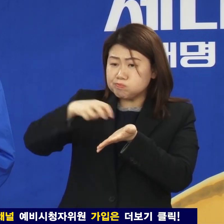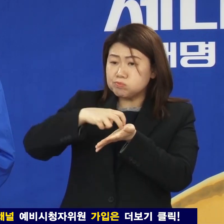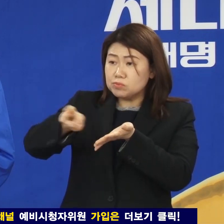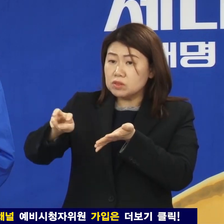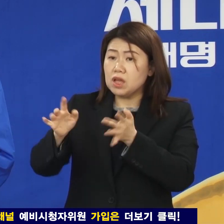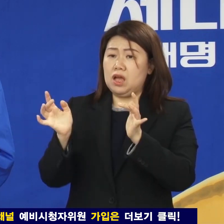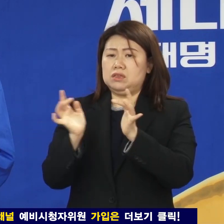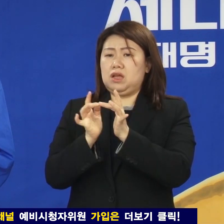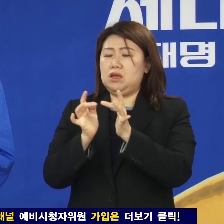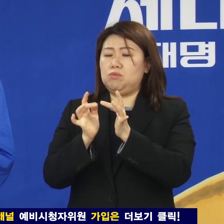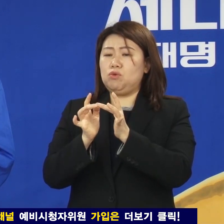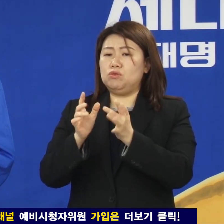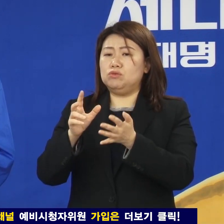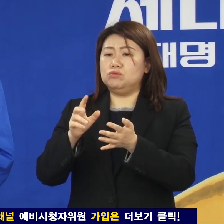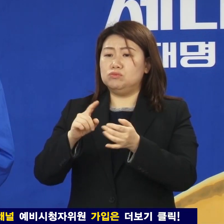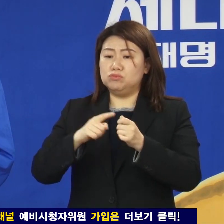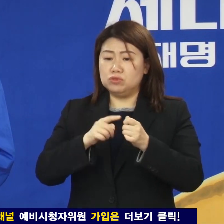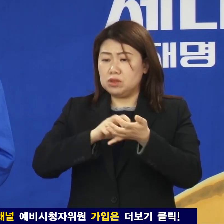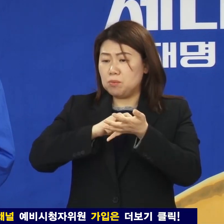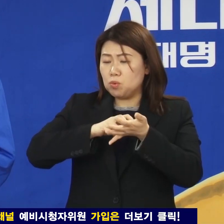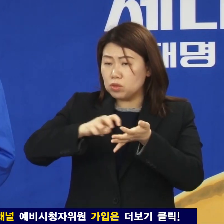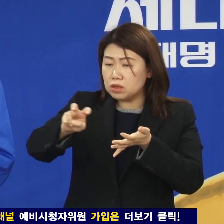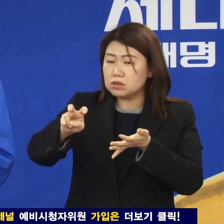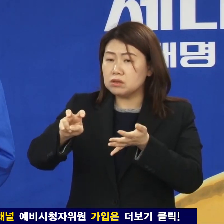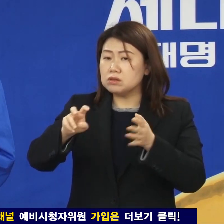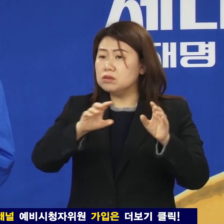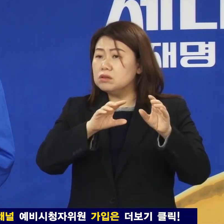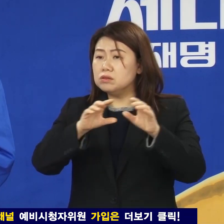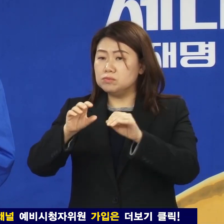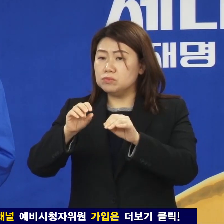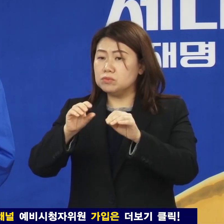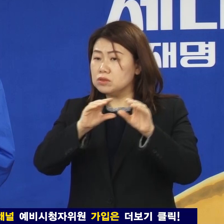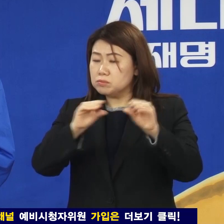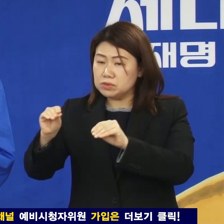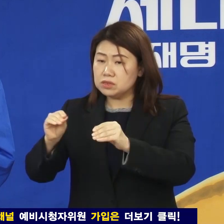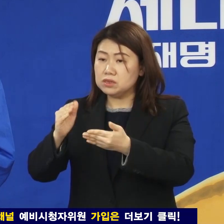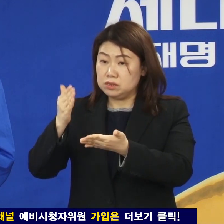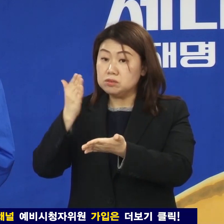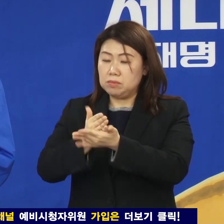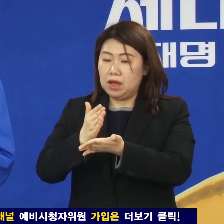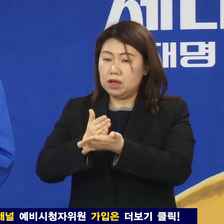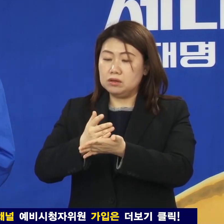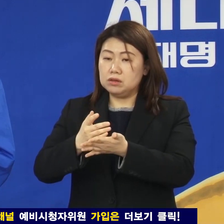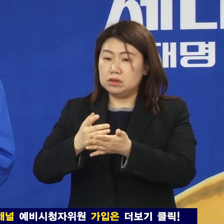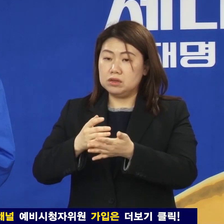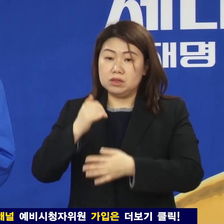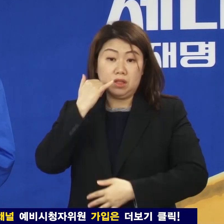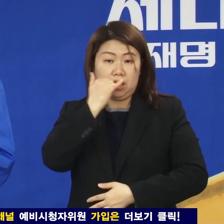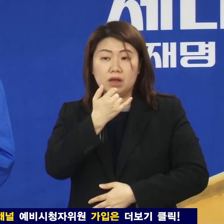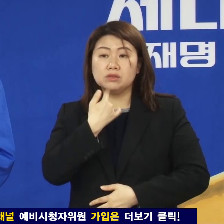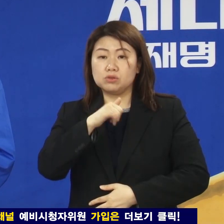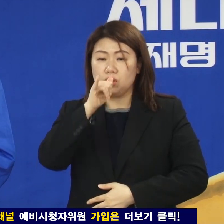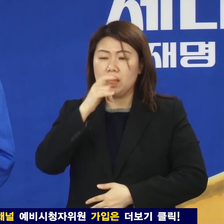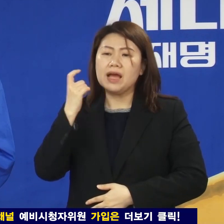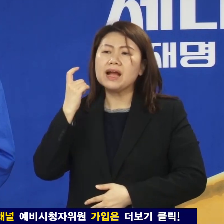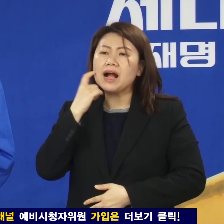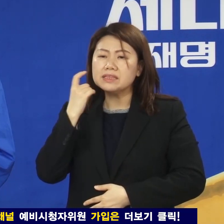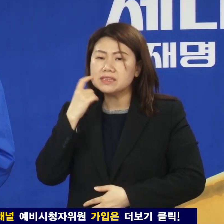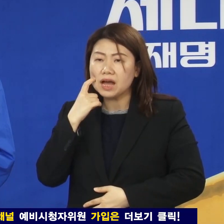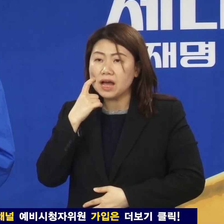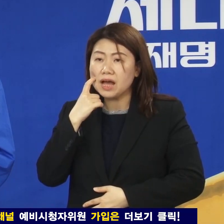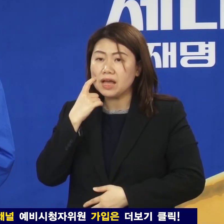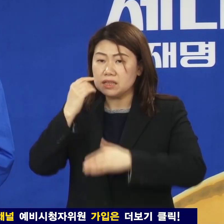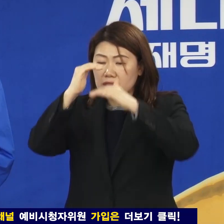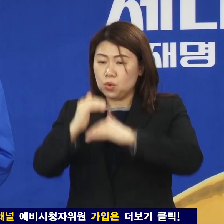발령 했읍니다 금융당국도 남부 지금 합동수사단 의 허위사실 유포에 대한 수사를 우리